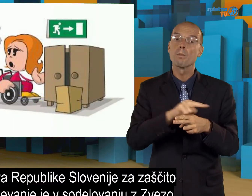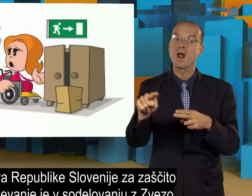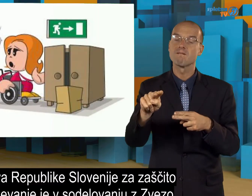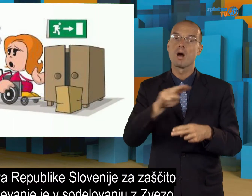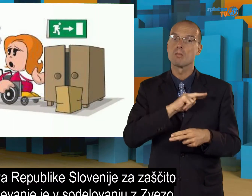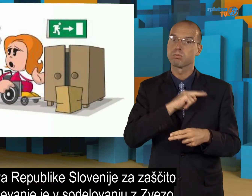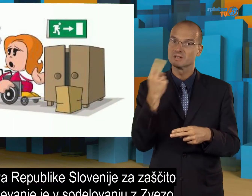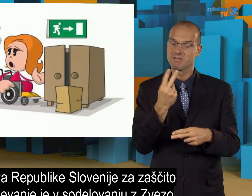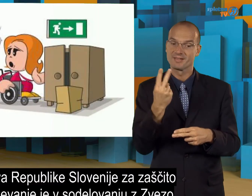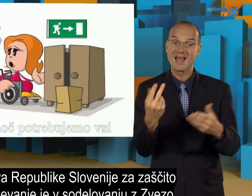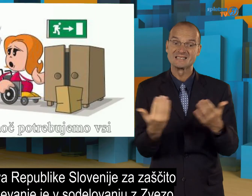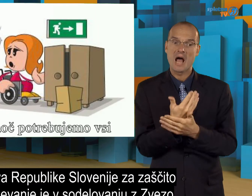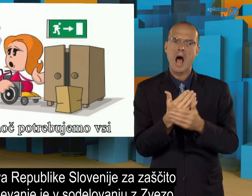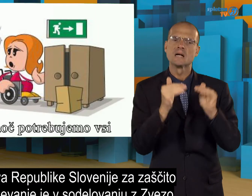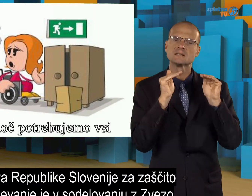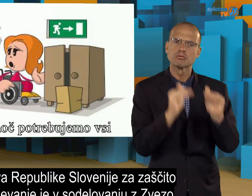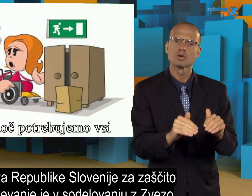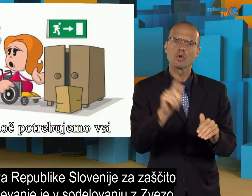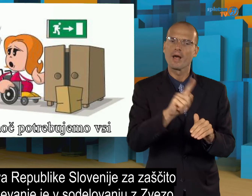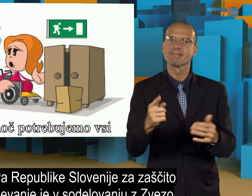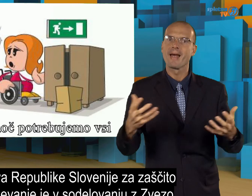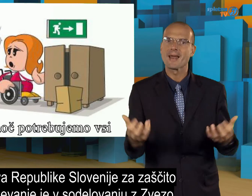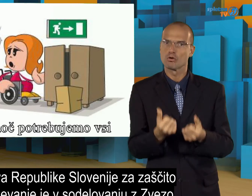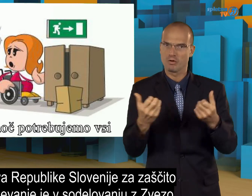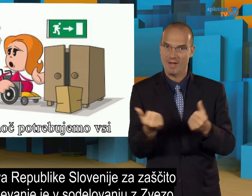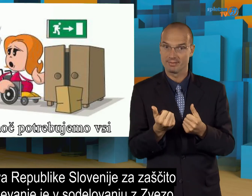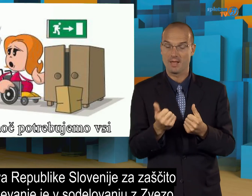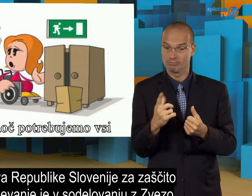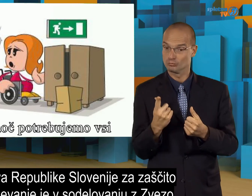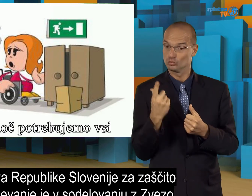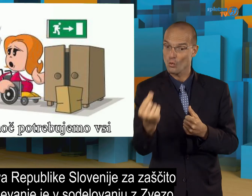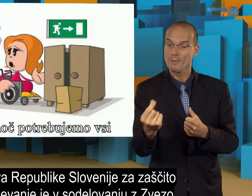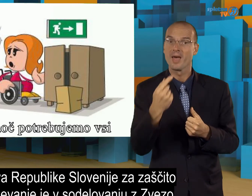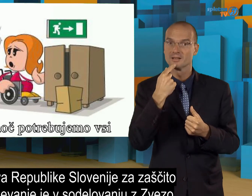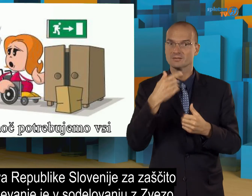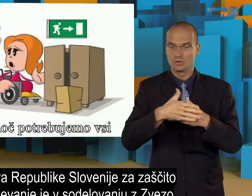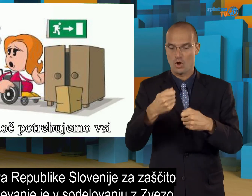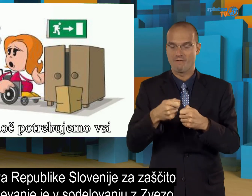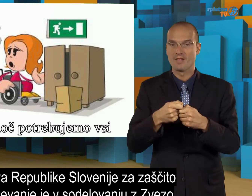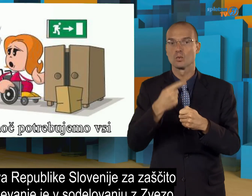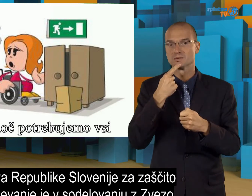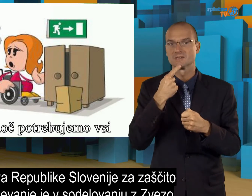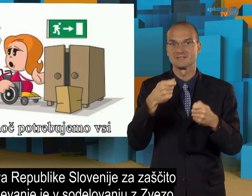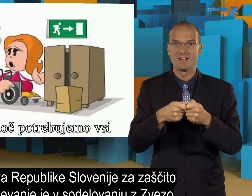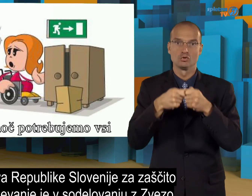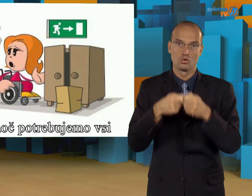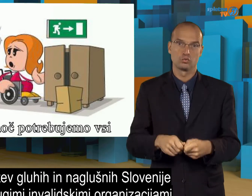Uprava Republike Slovenije za zaščito in reševanje je v sodelovanju z Zvezo društev gluhih in naglušnih Slovenije in